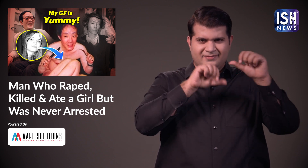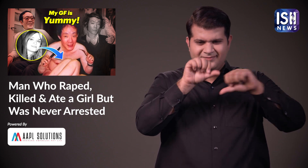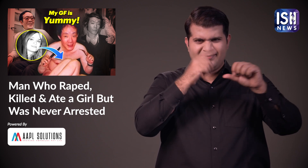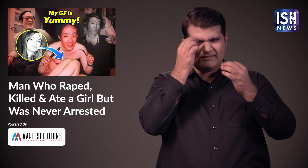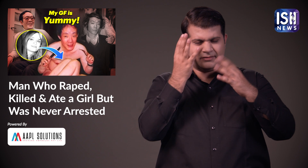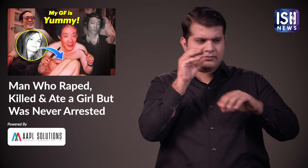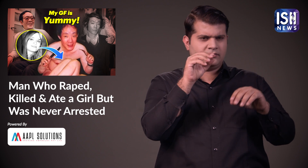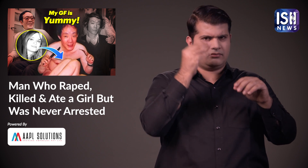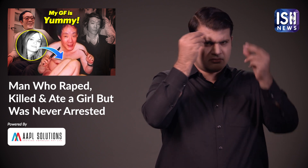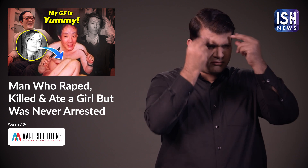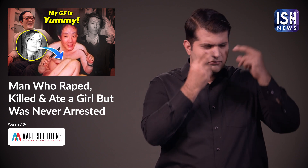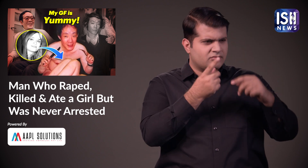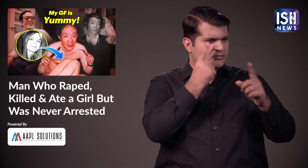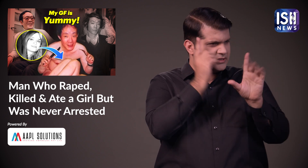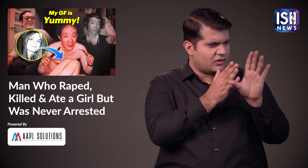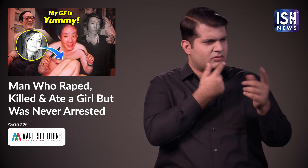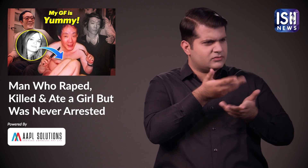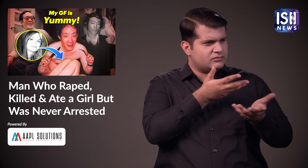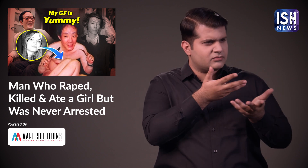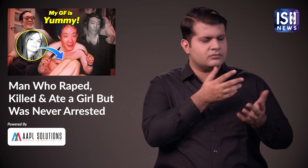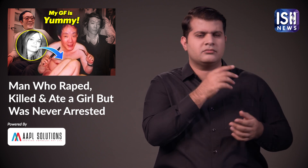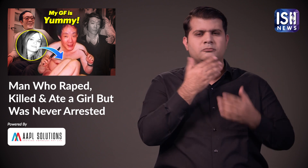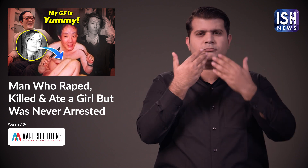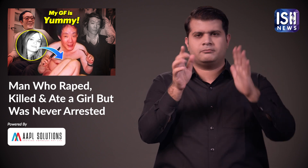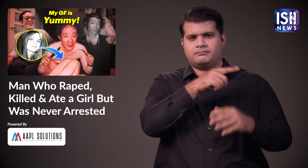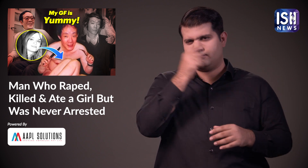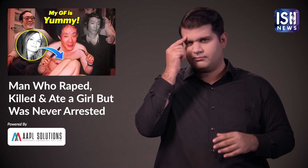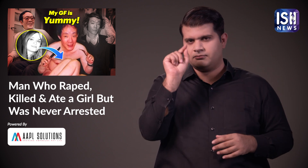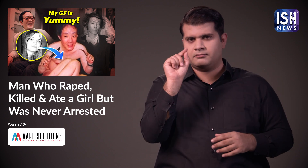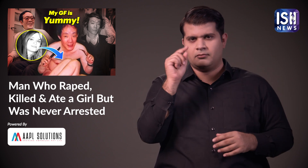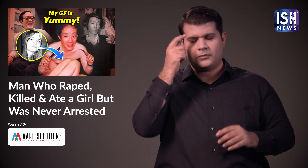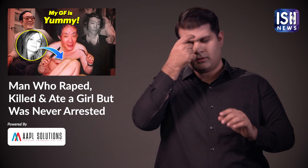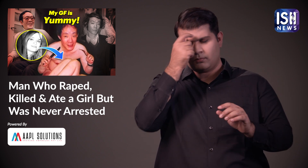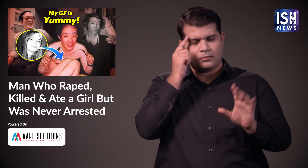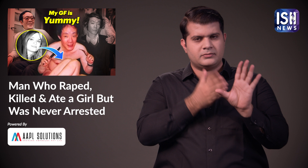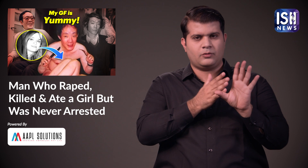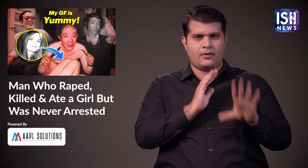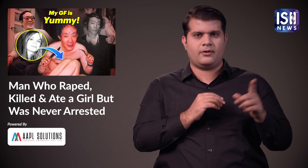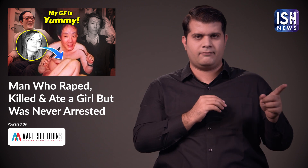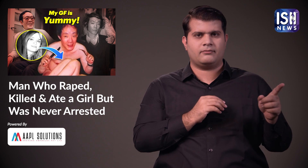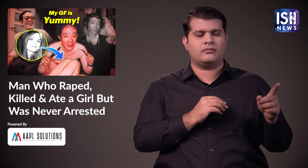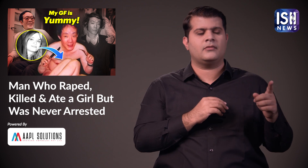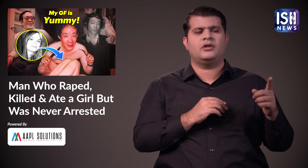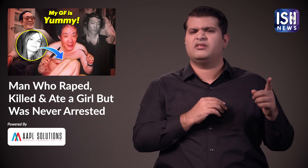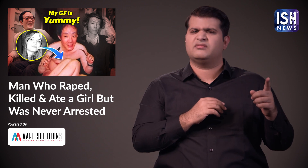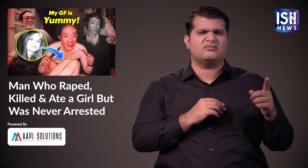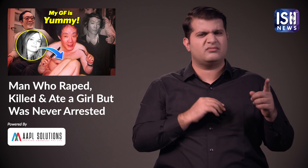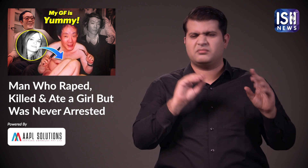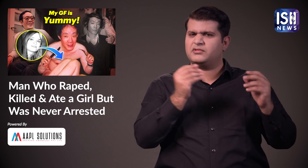के लिए भेजा गया और फ्रांसीसी चिकित्सा विशेषज्ञों द्वारा उसे अयोग्य माना गया था। उसके